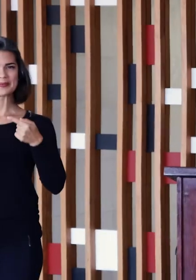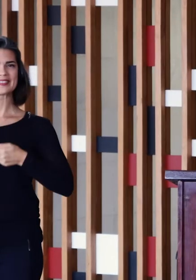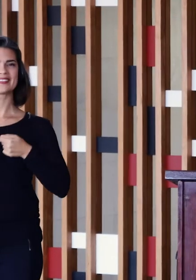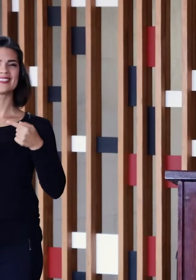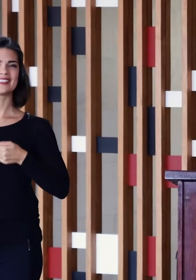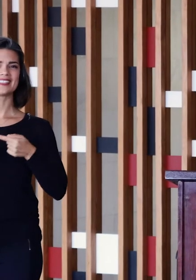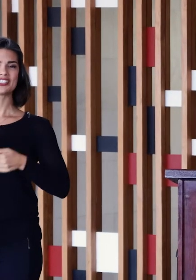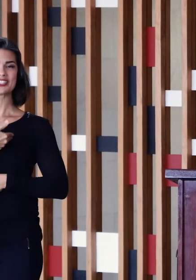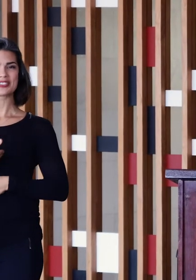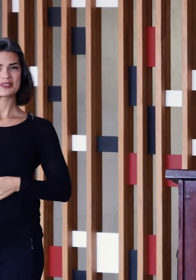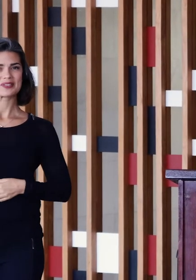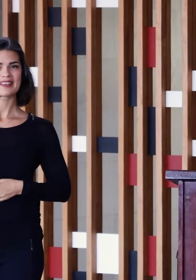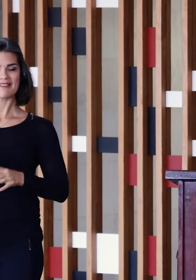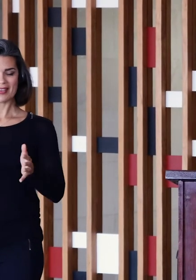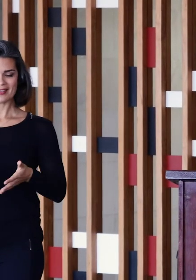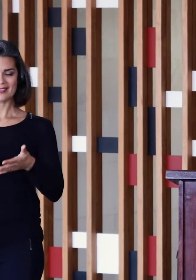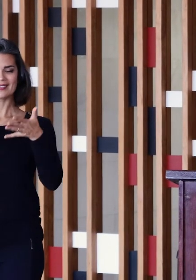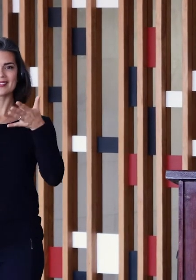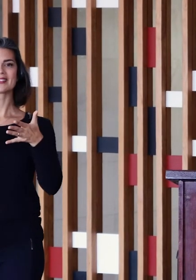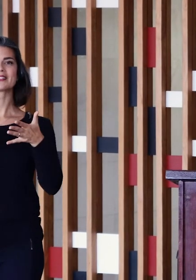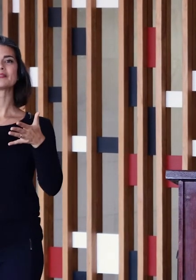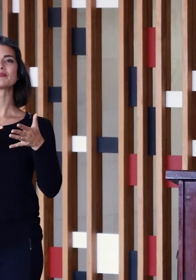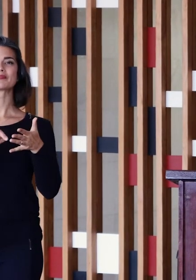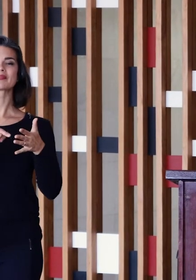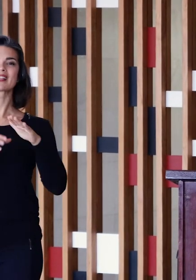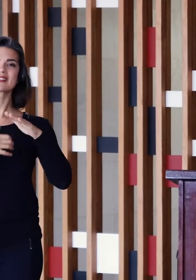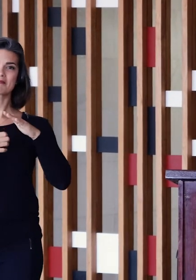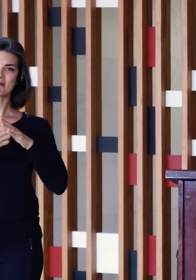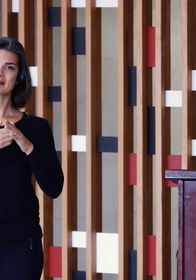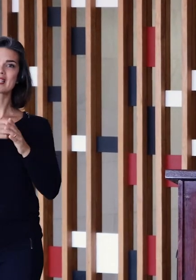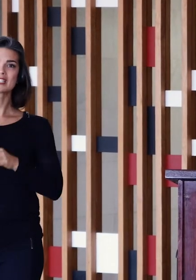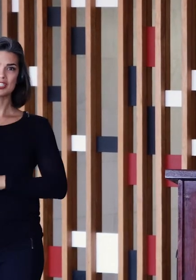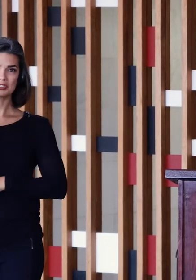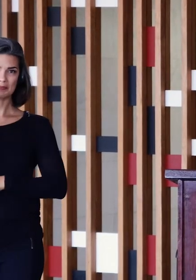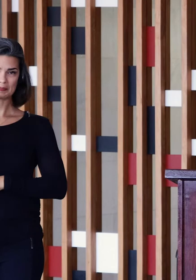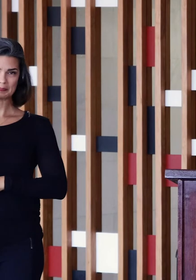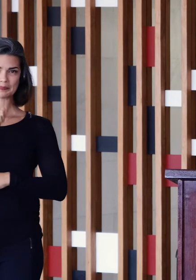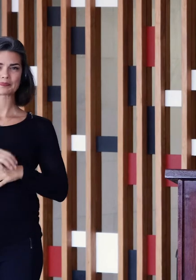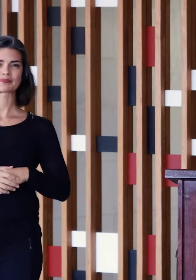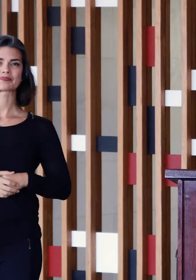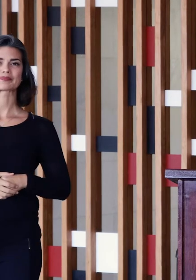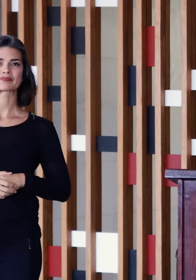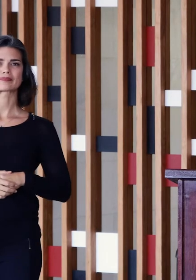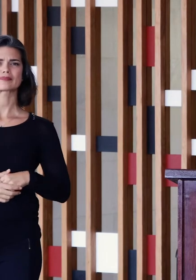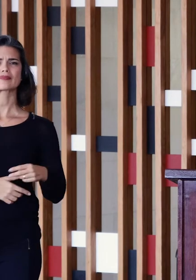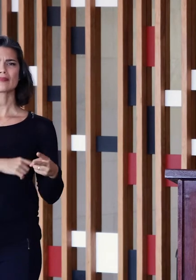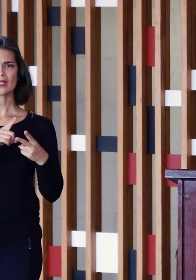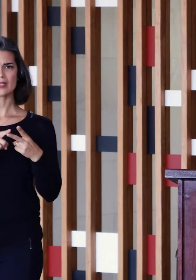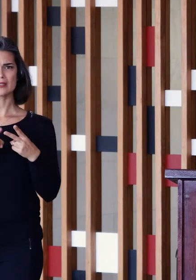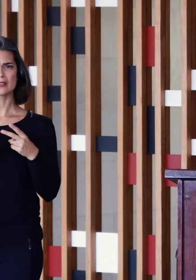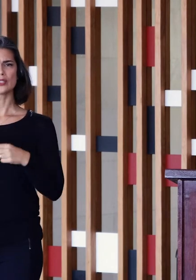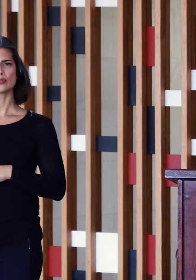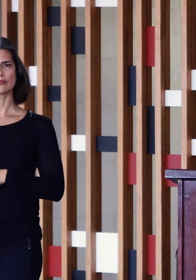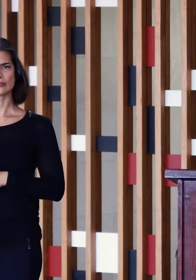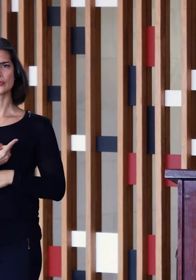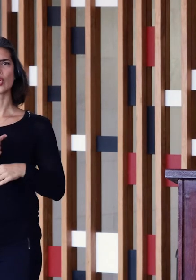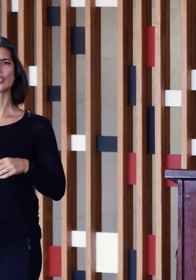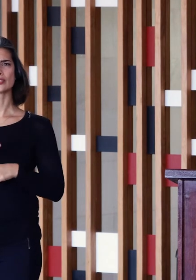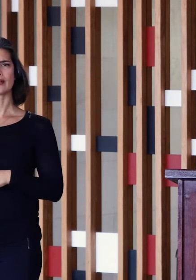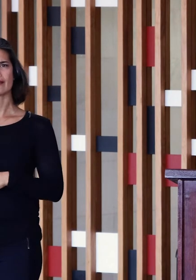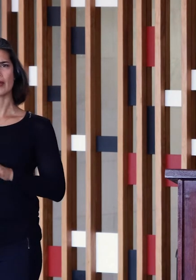el emprendimiento femenino. En segundo lugar, revisamos el avance del proyecto